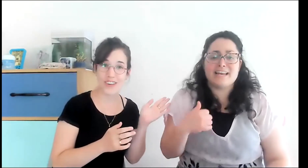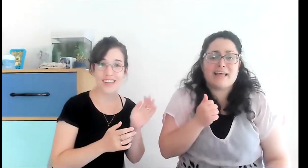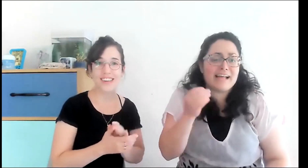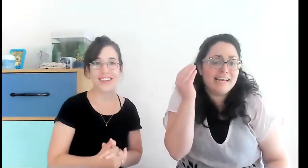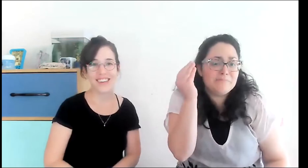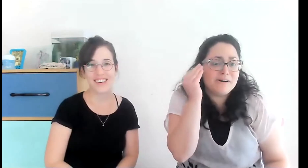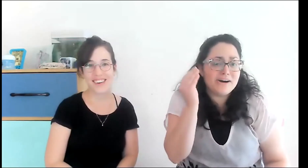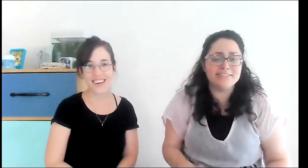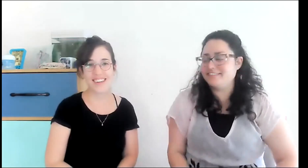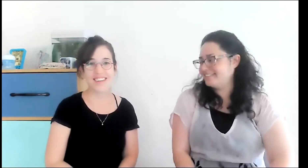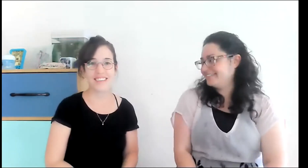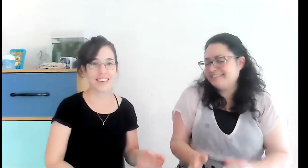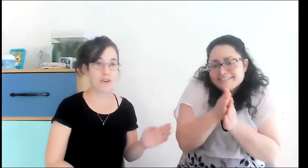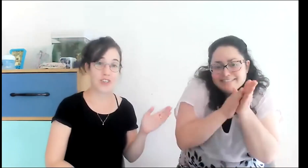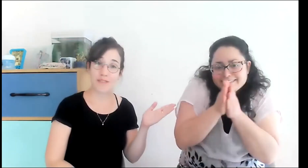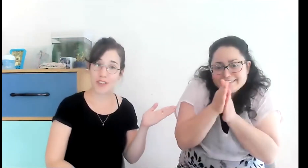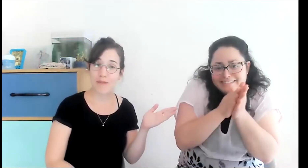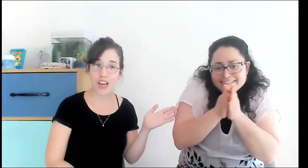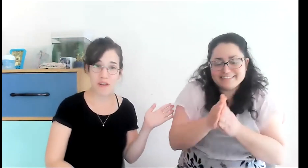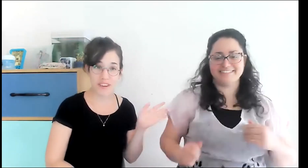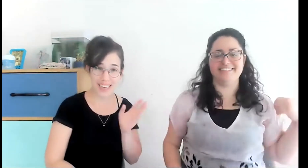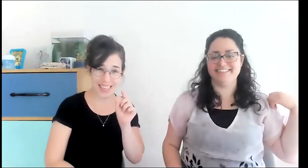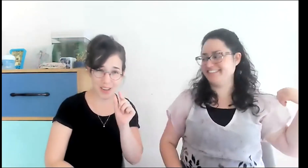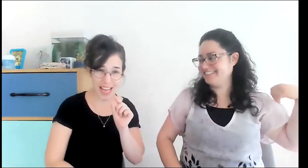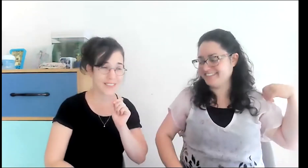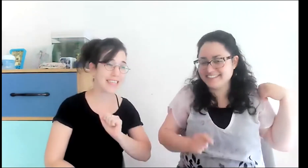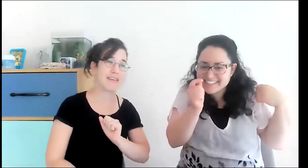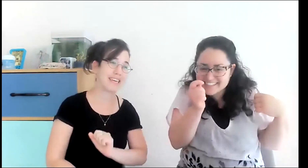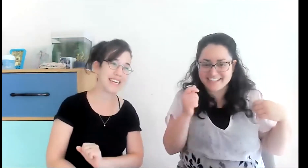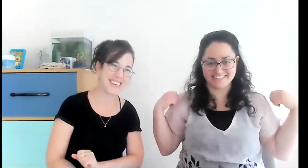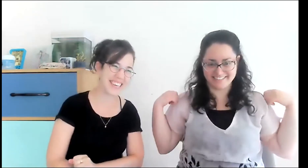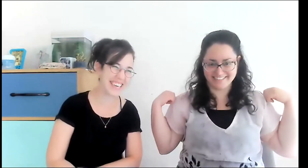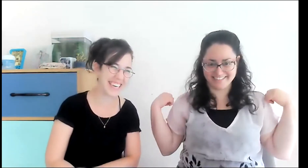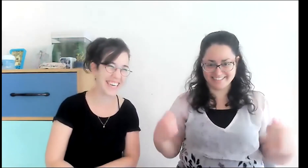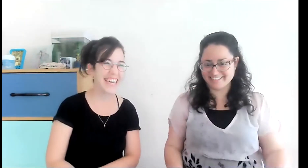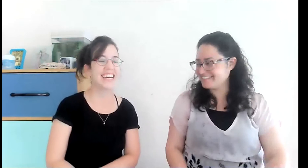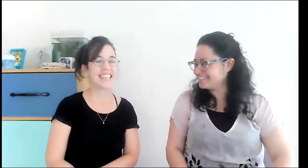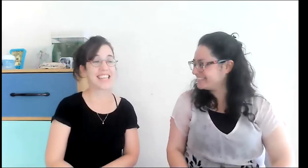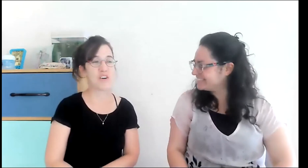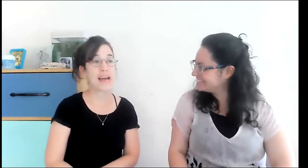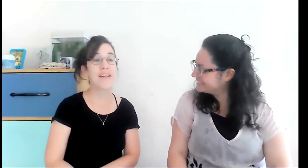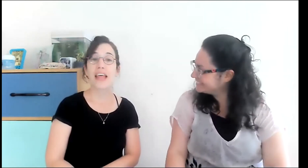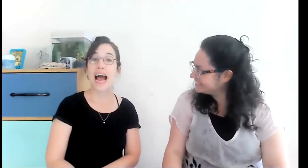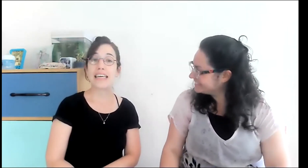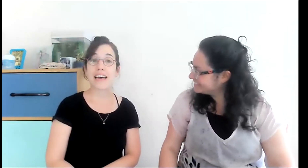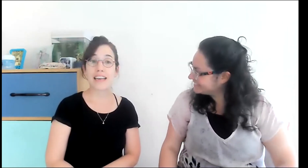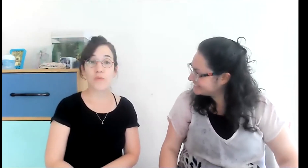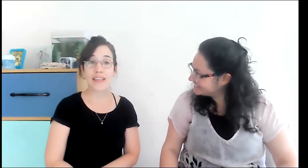מחכה ללמוד. למרות שכמו שאתם רואים, היא כבר קצת יודעת שפת סימנים. קצת הרבה. אז אנחנו